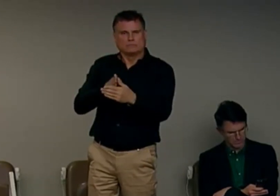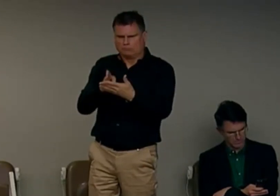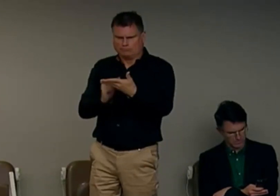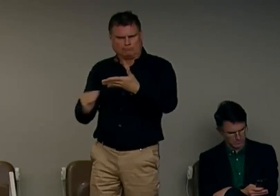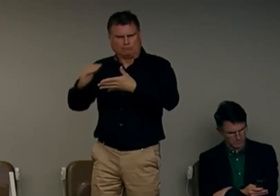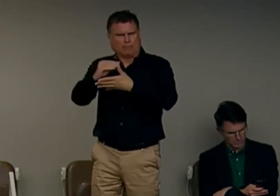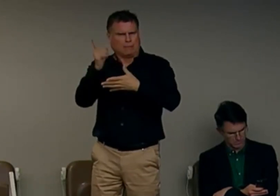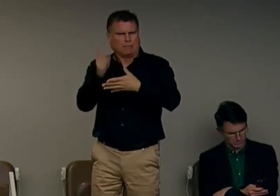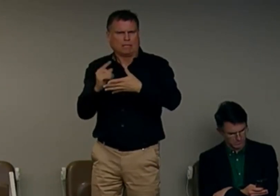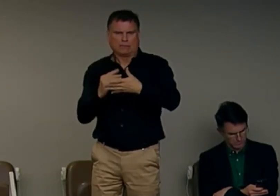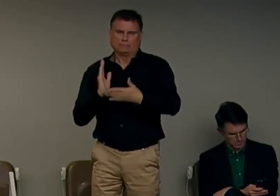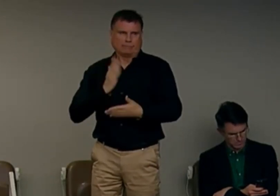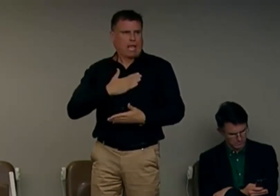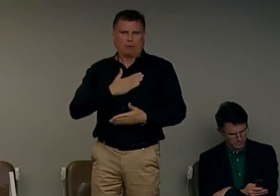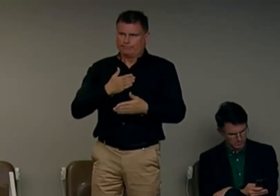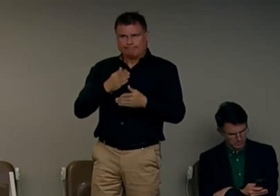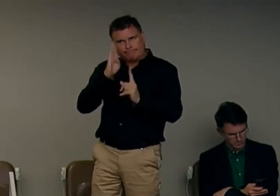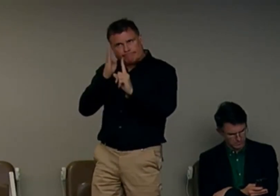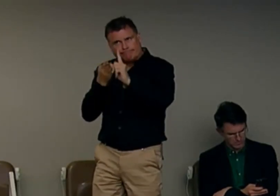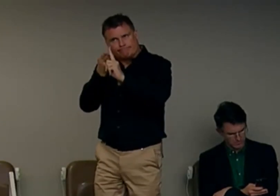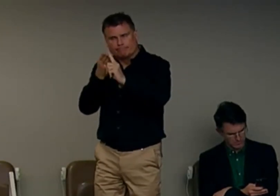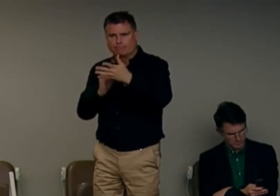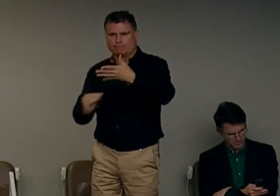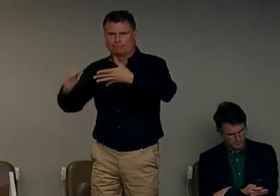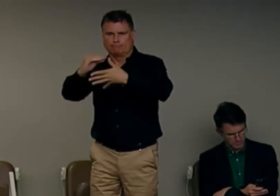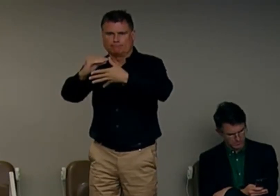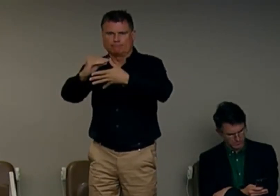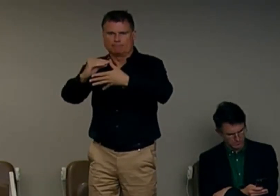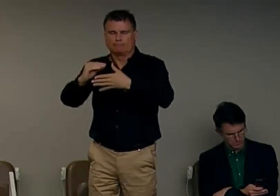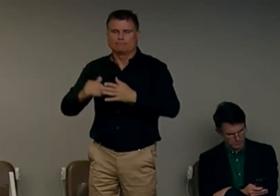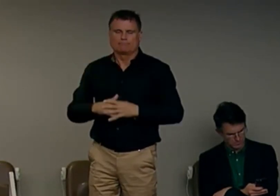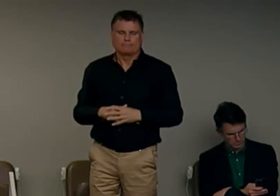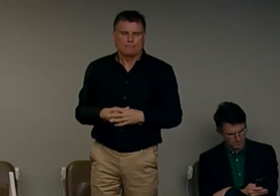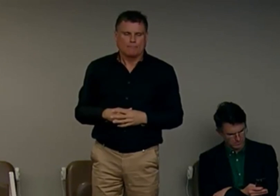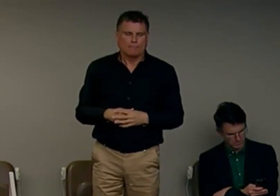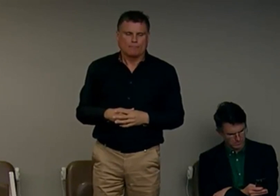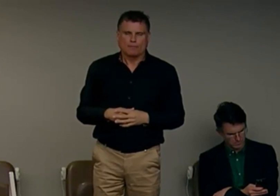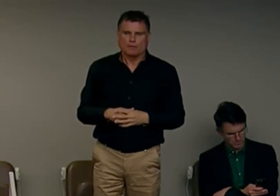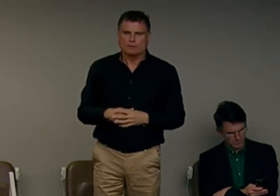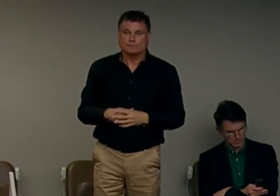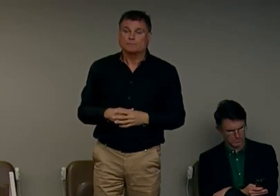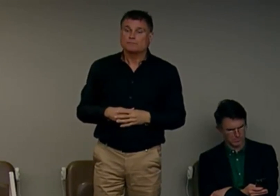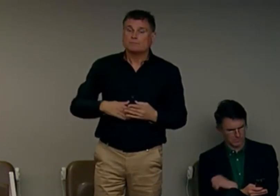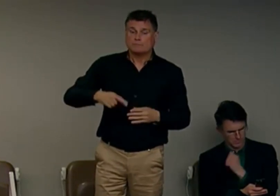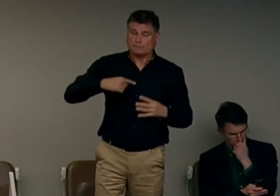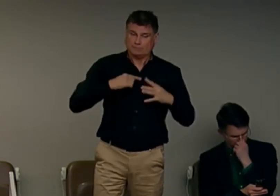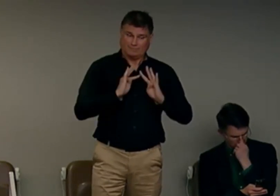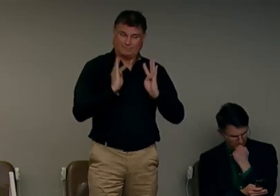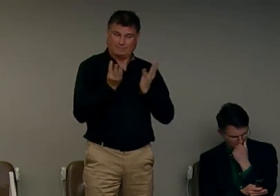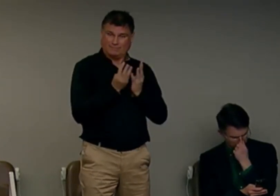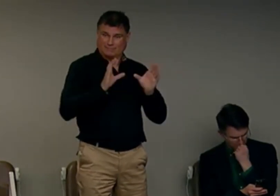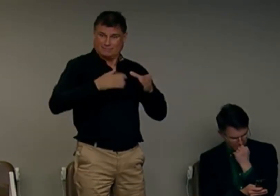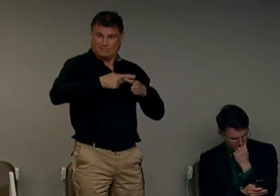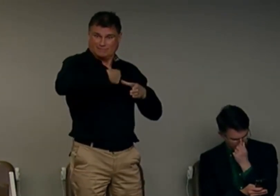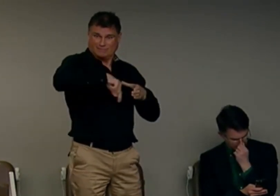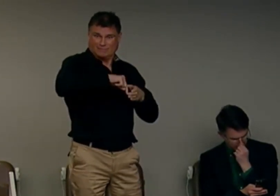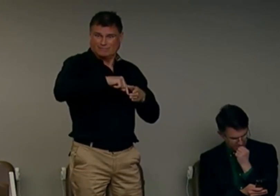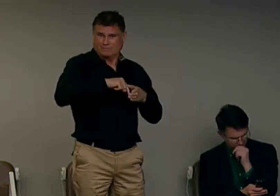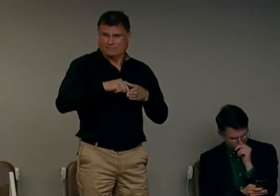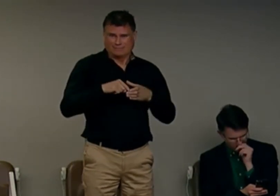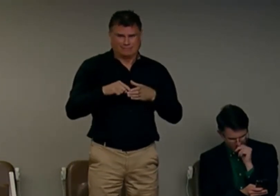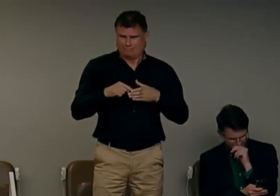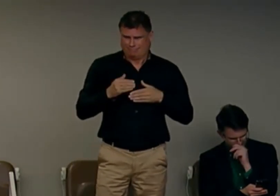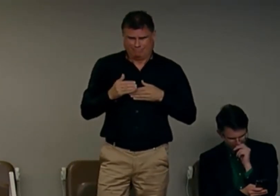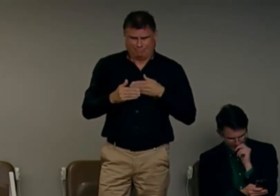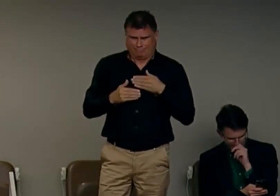France avec le Conseil national consultatif des personnes handicapées. Nous avons relevé que les universités et